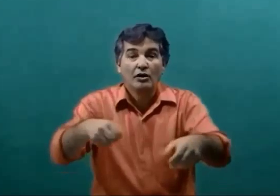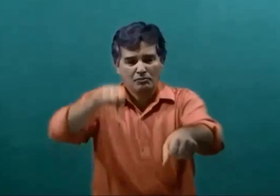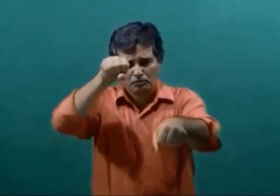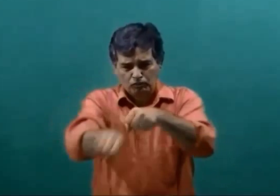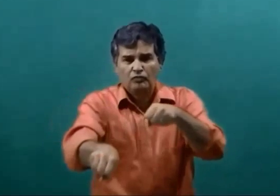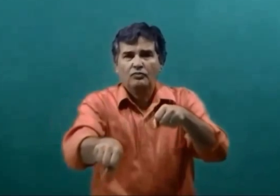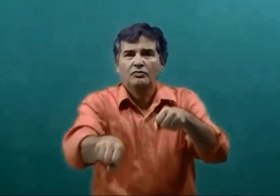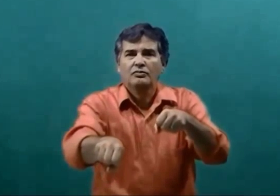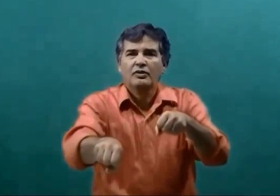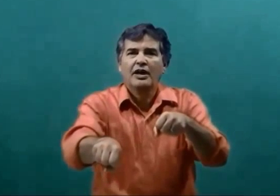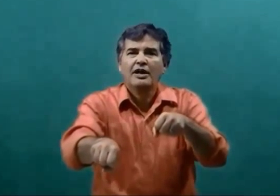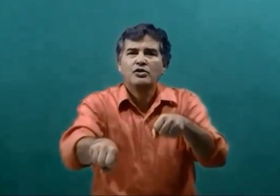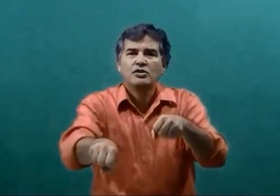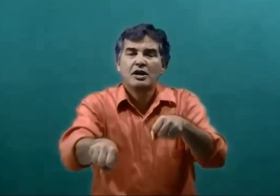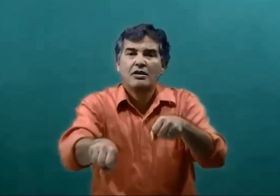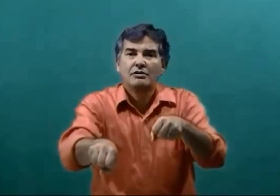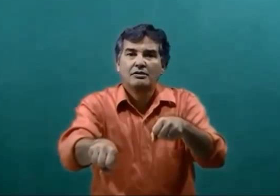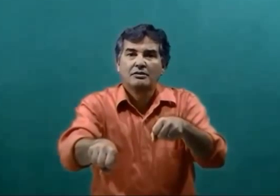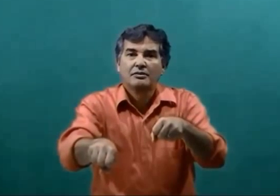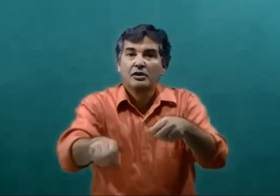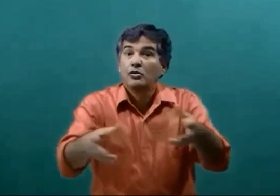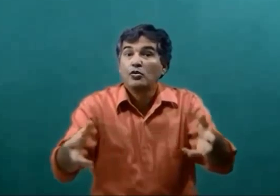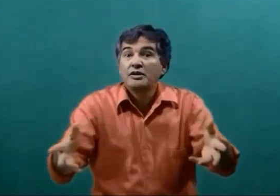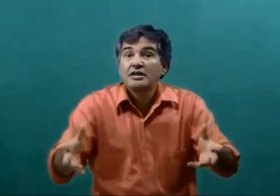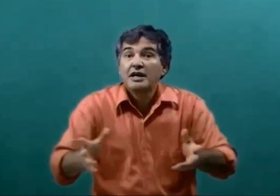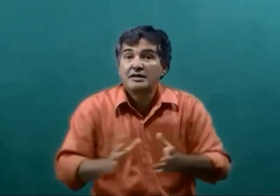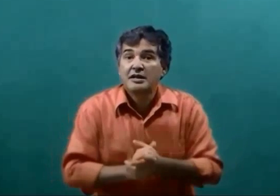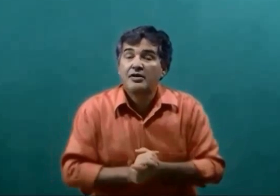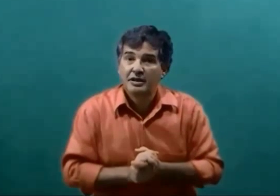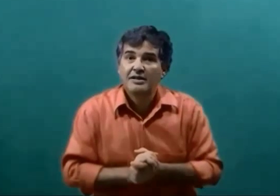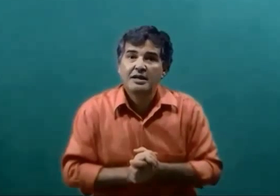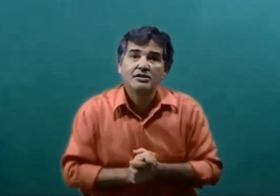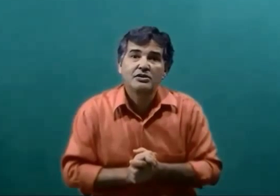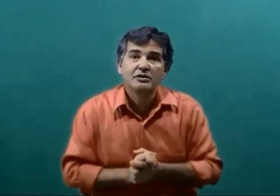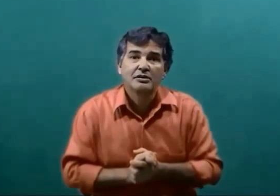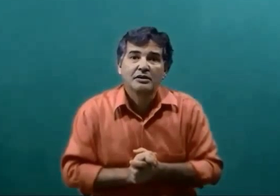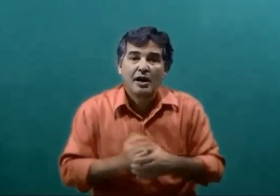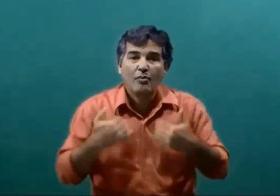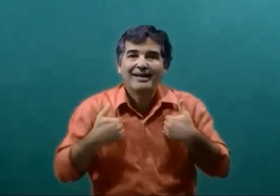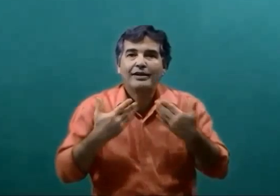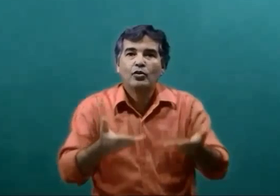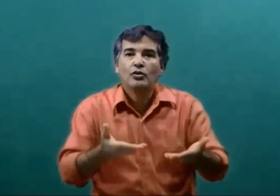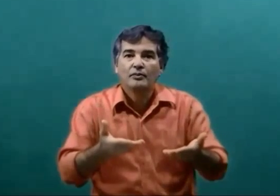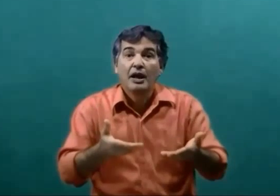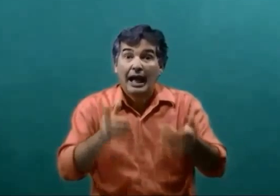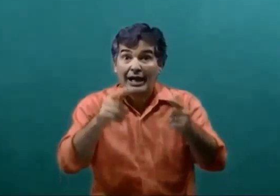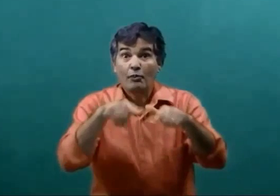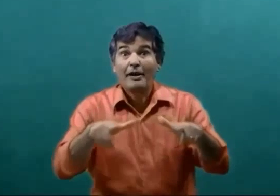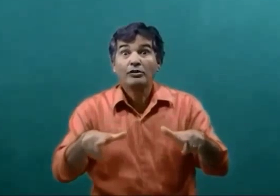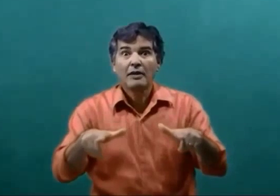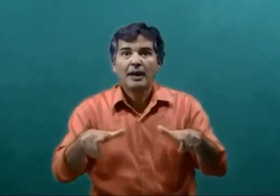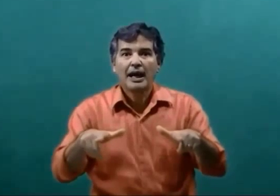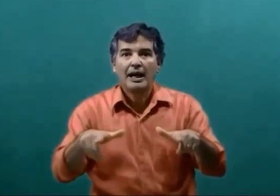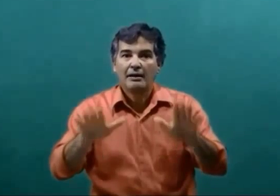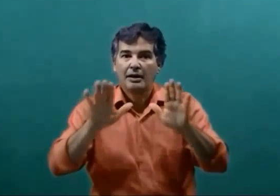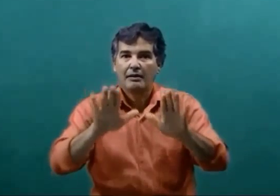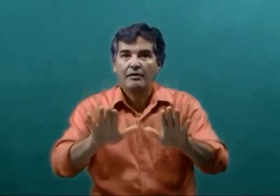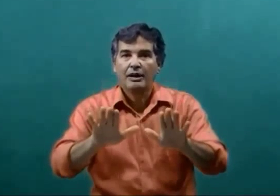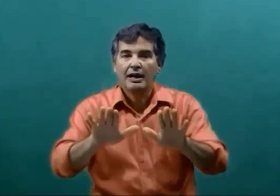matador é esse o sinal. Eu não conhecia esse sinal, interessante. É o matador. Aí eu perguntei para ela, vamos